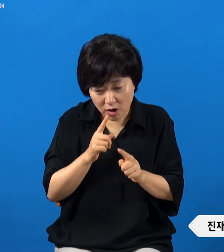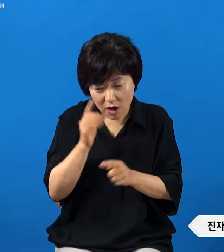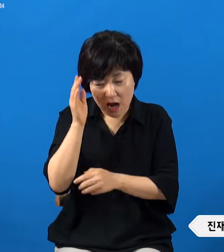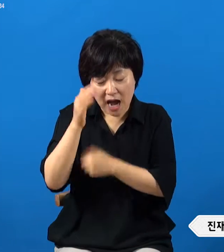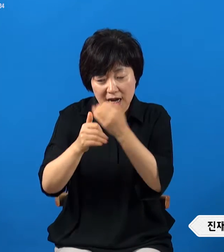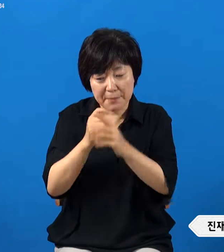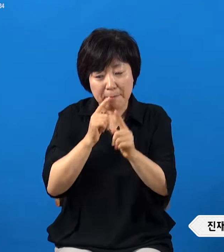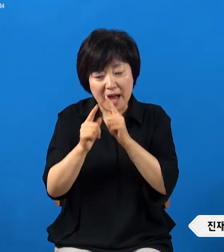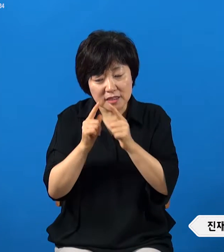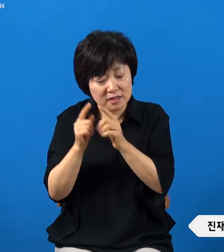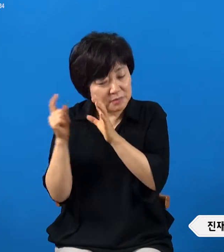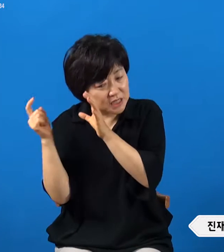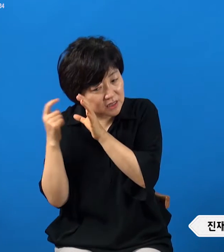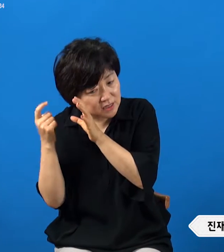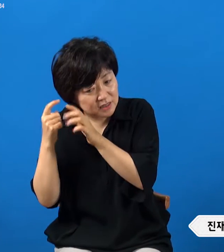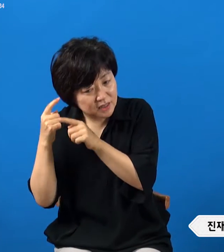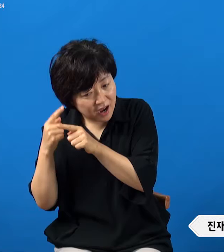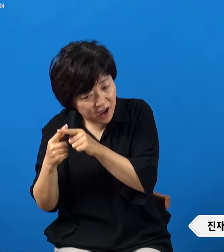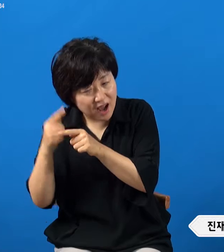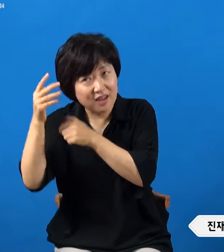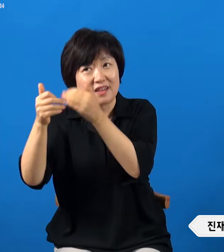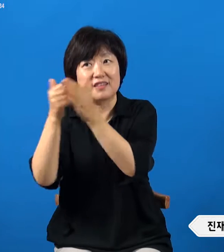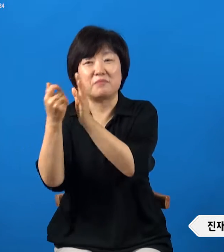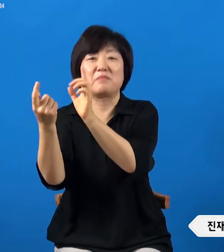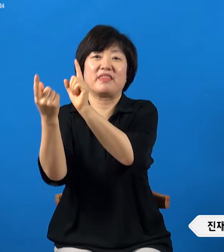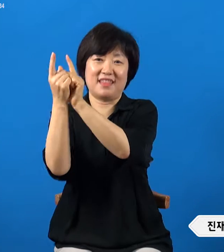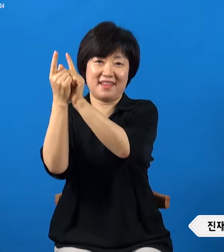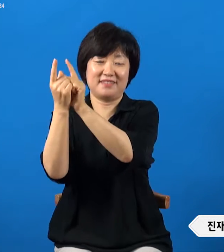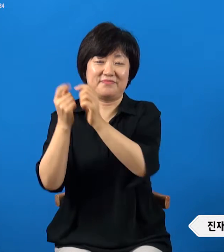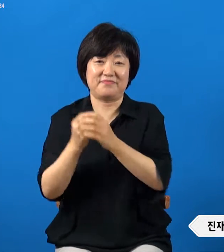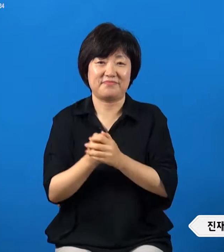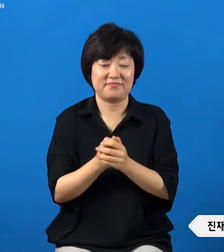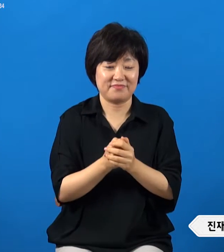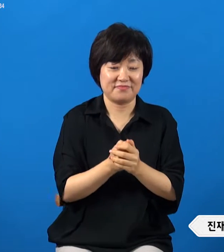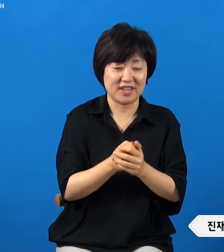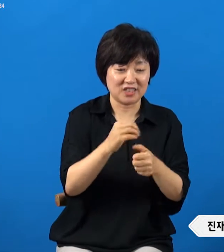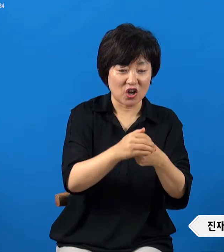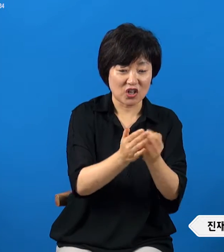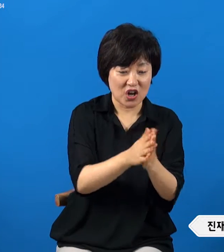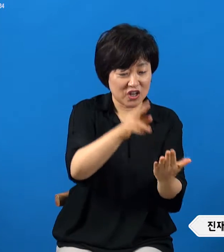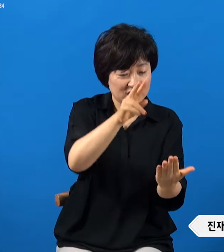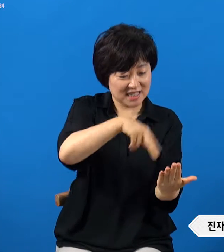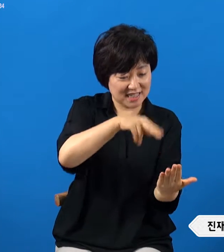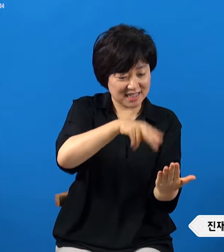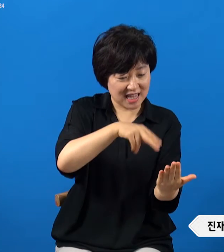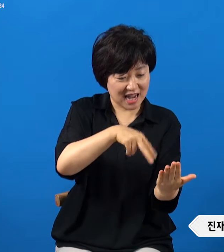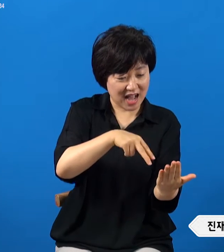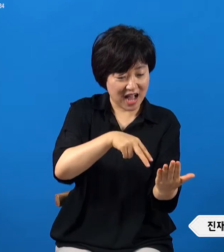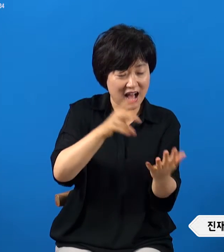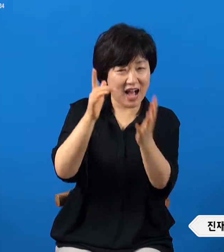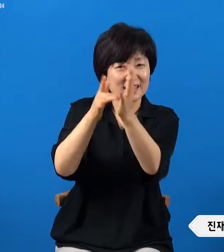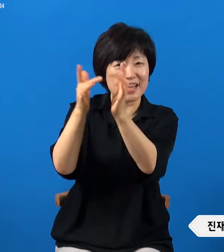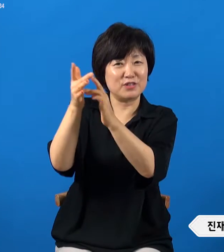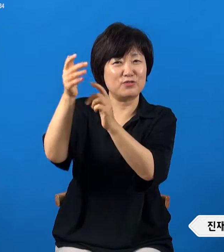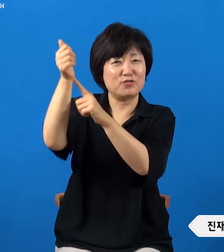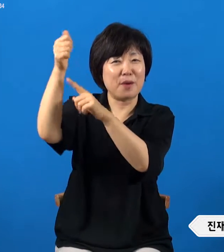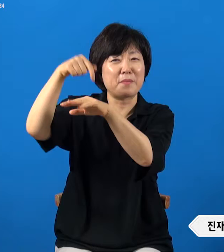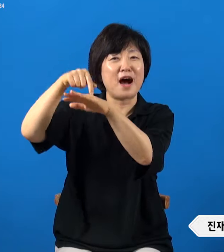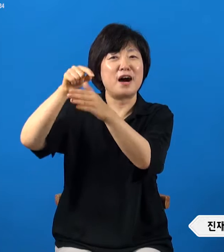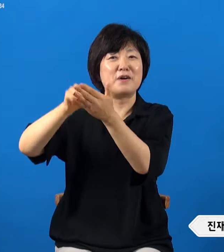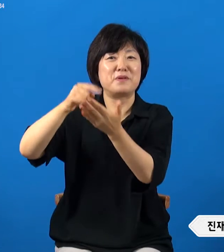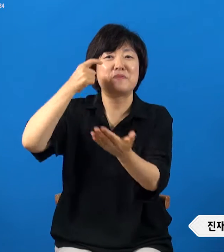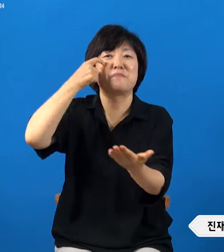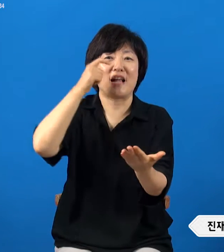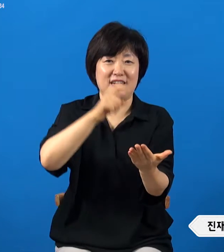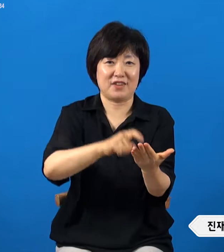경험하게 됩니다. 그는 이렇게 이야기합니다. 어느 날 성경을 읽다가 예수의 마음을 발견했지요. 하나님께 온전히